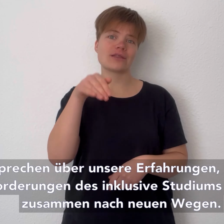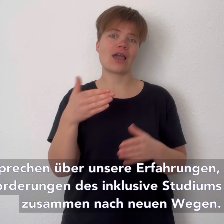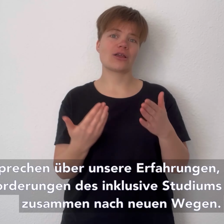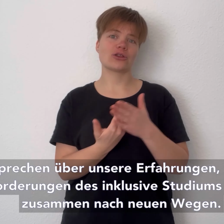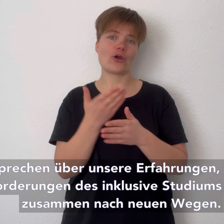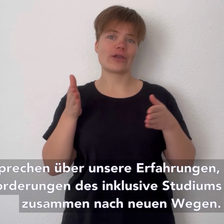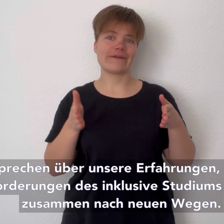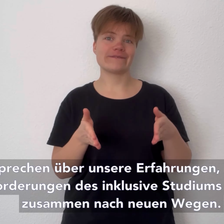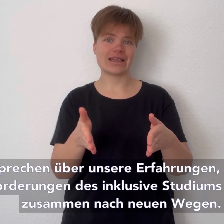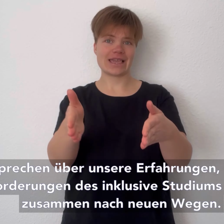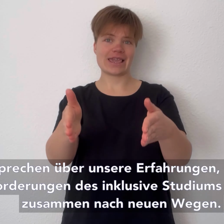Wegen.